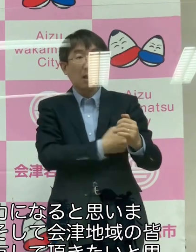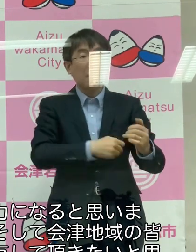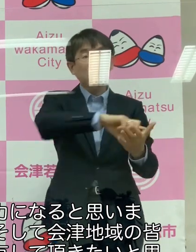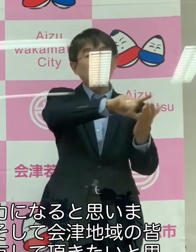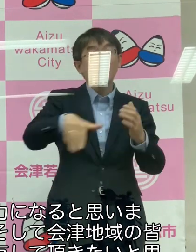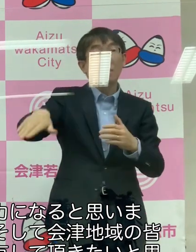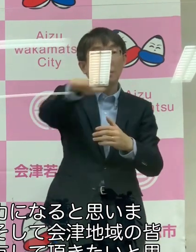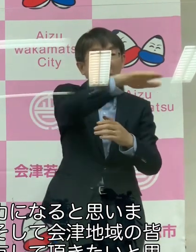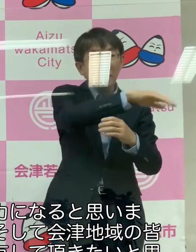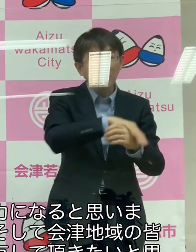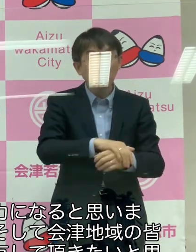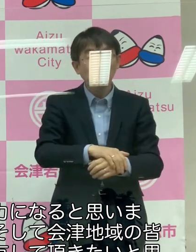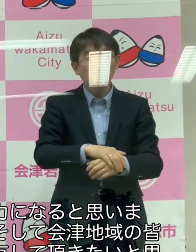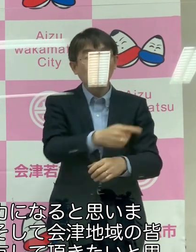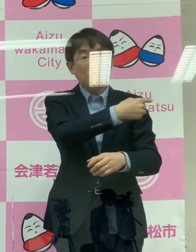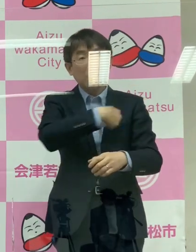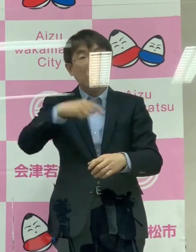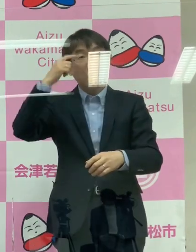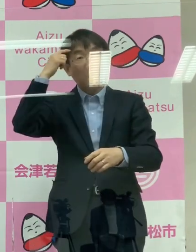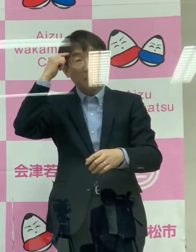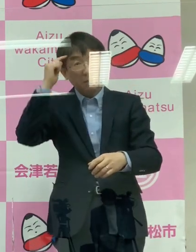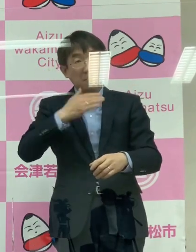共有していただきたいと思います。